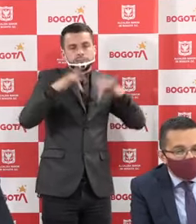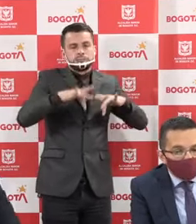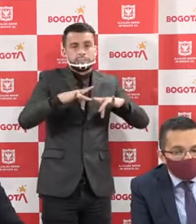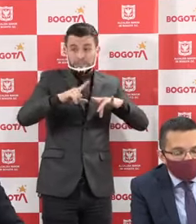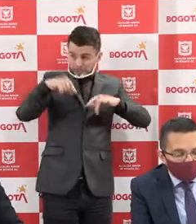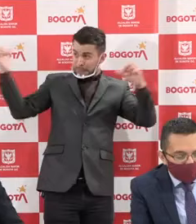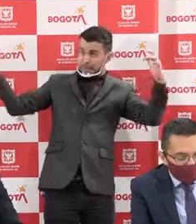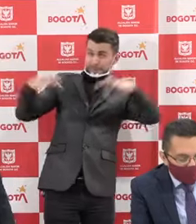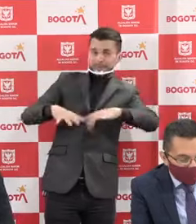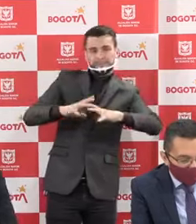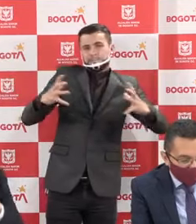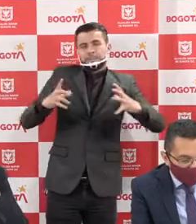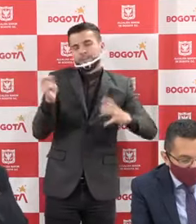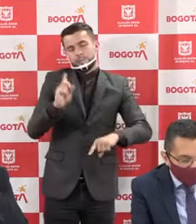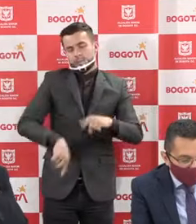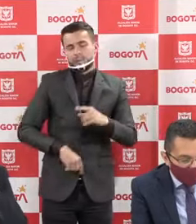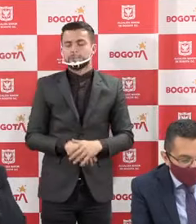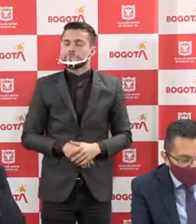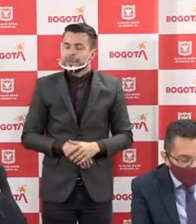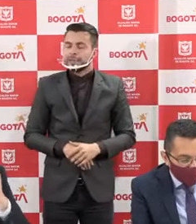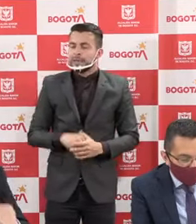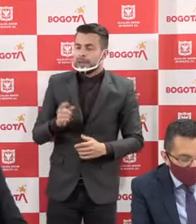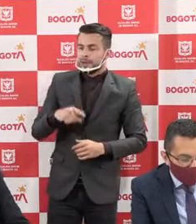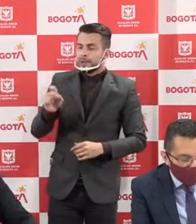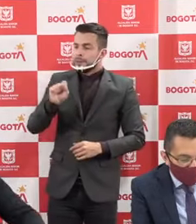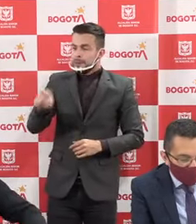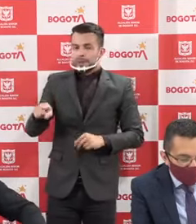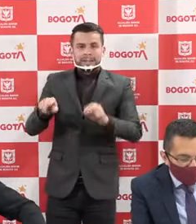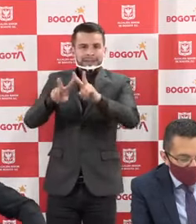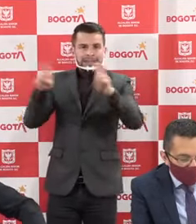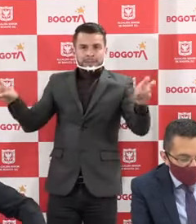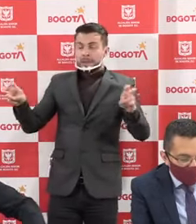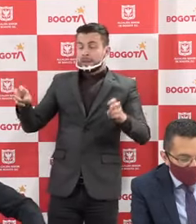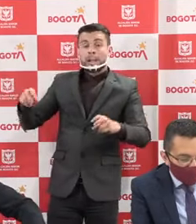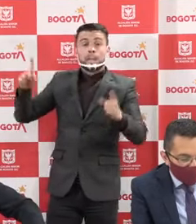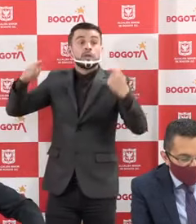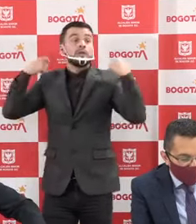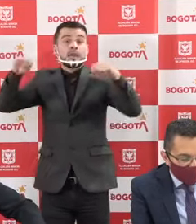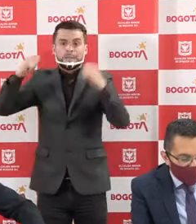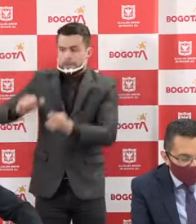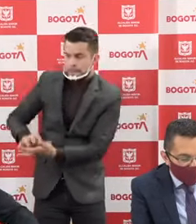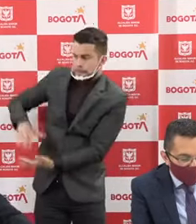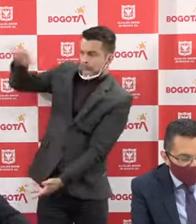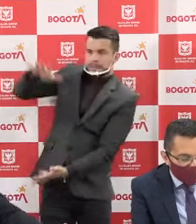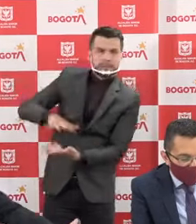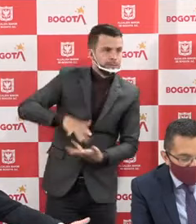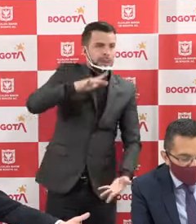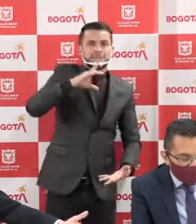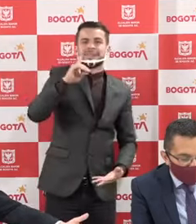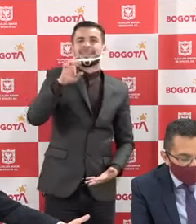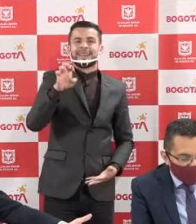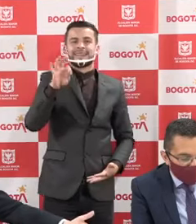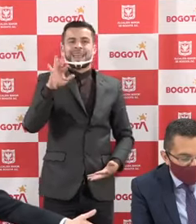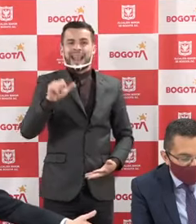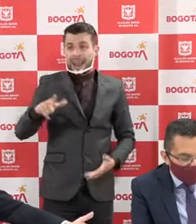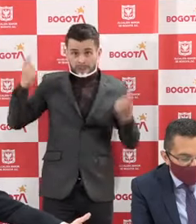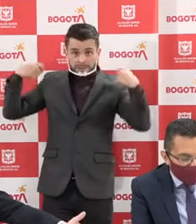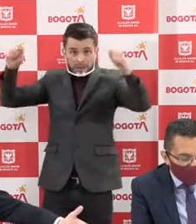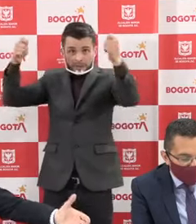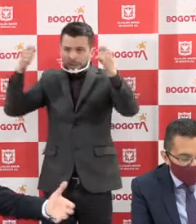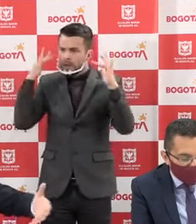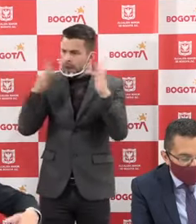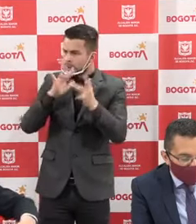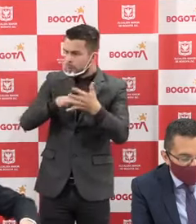abrir no hay restricción de apertura de hecho en principio a partir las cinco de la mañana podría